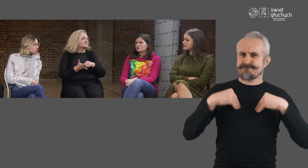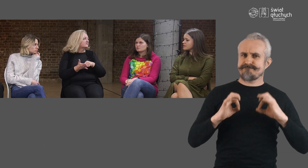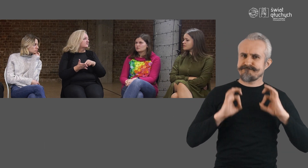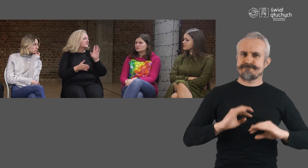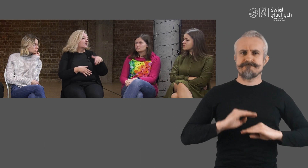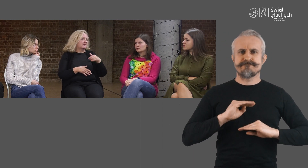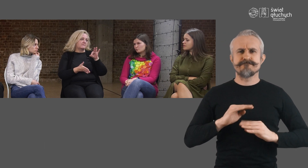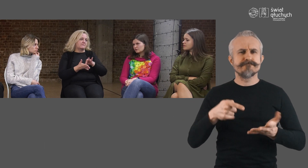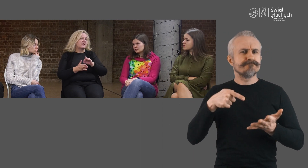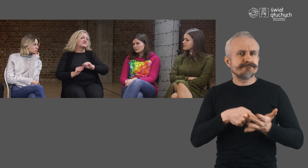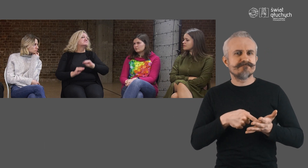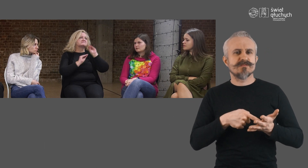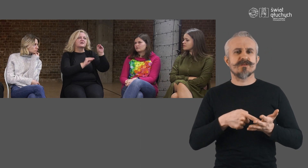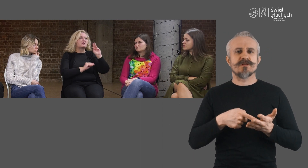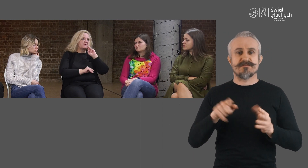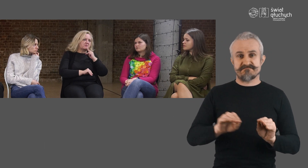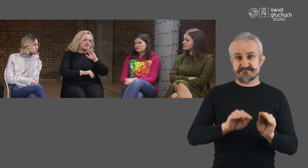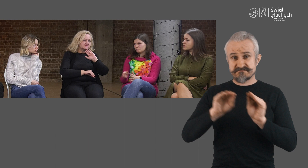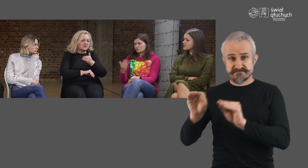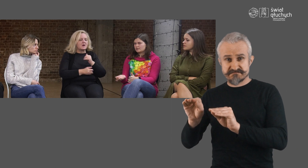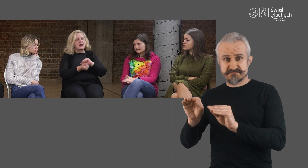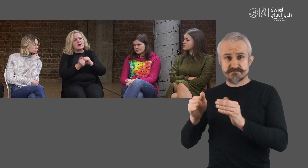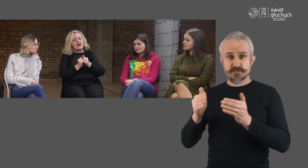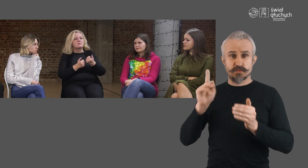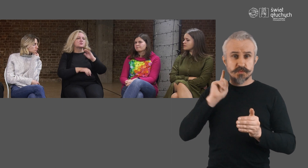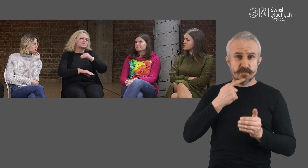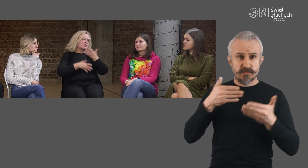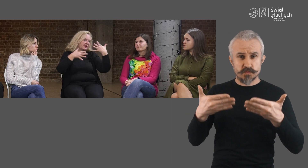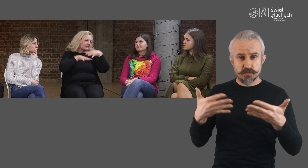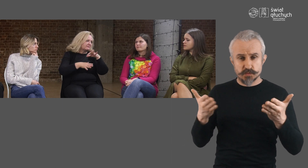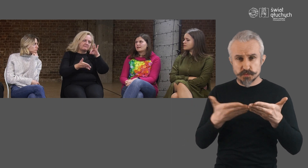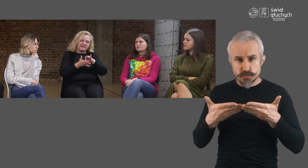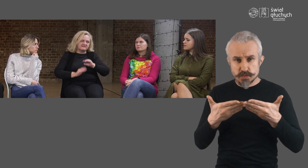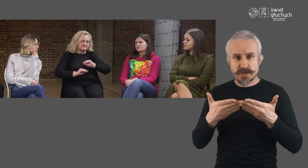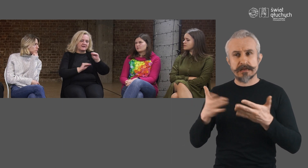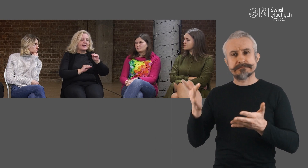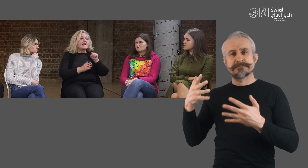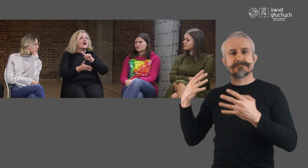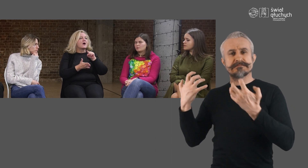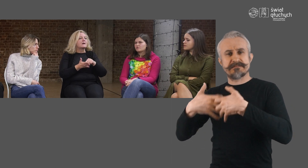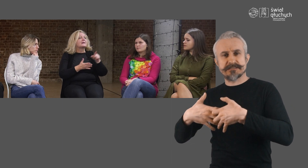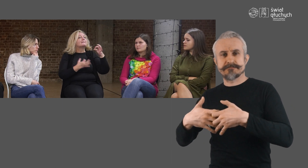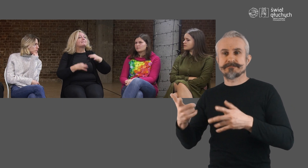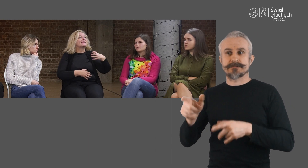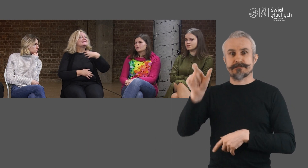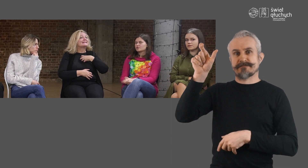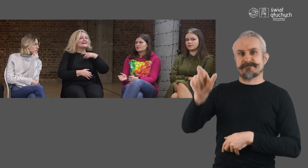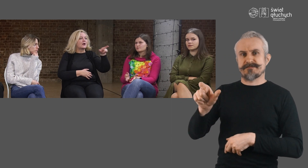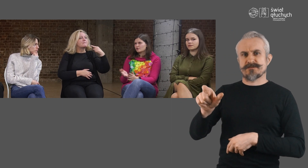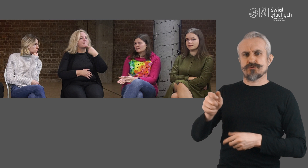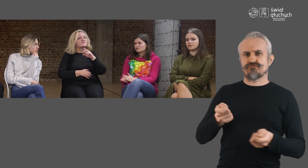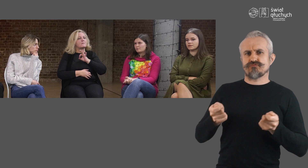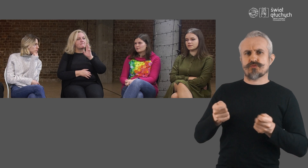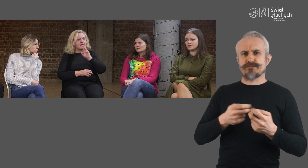przeniosła do szkoły dla głuchych albo właśnie do szkoły integracyjnej. Ale tam właśnie pani dyrektorka powiedziała mojej mamie, że